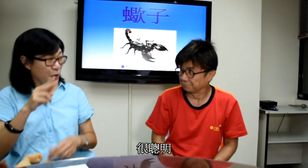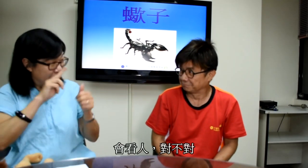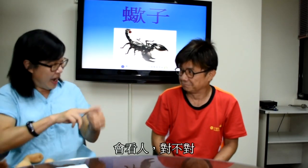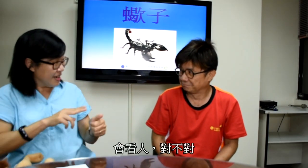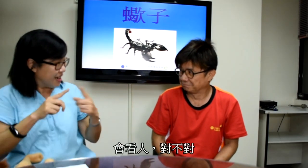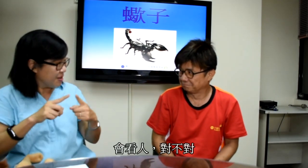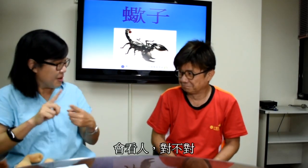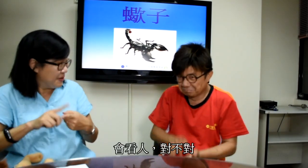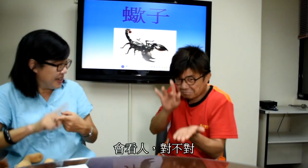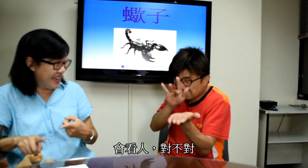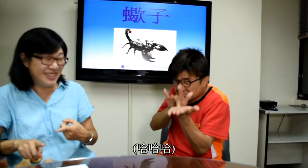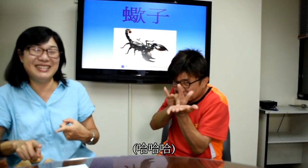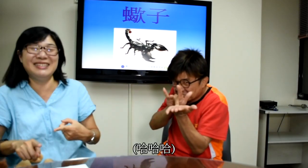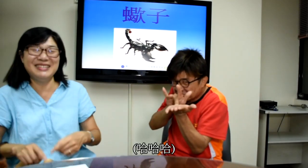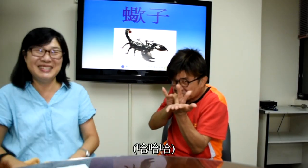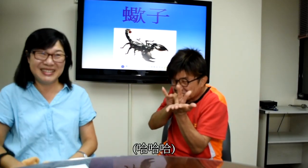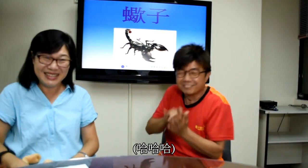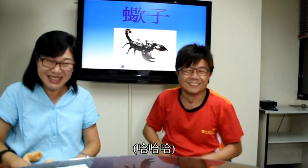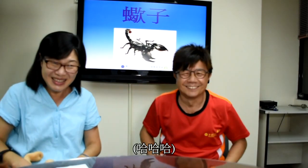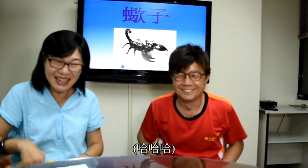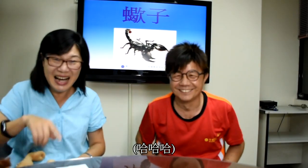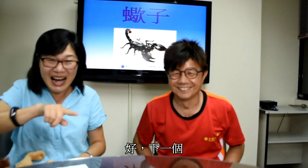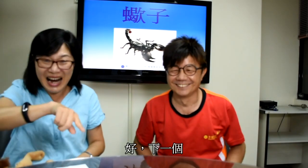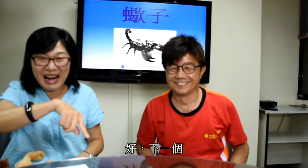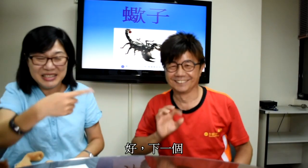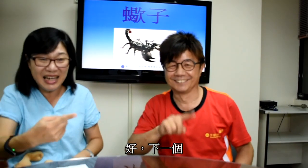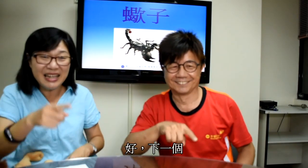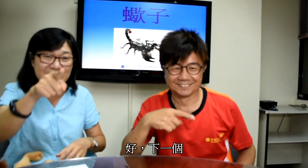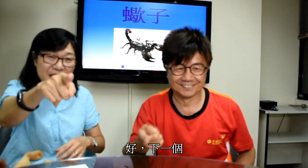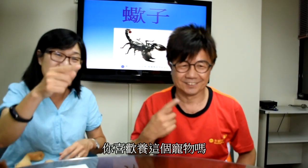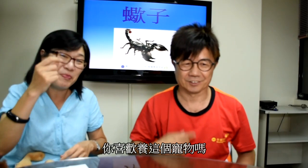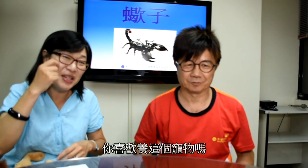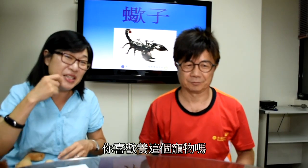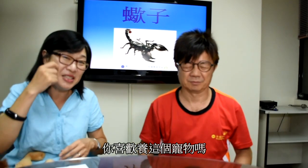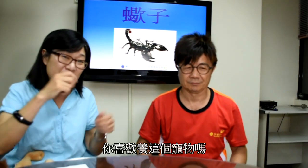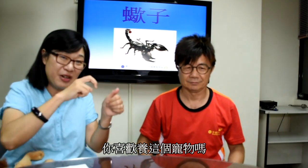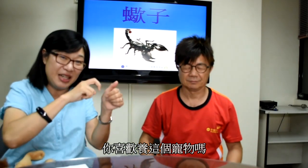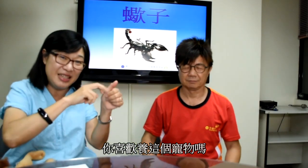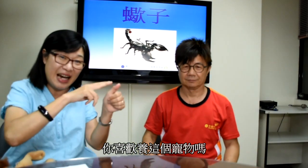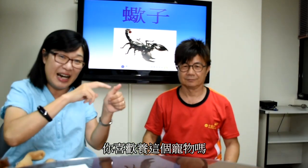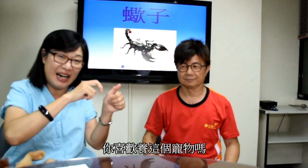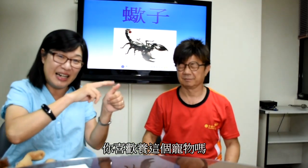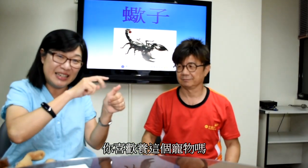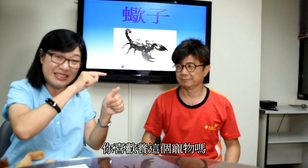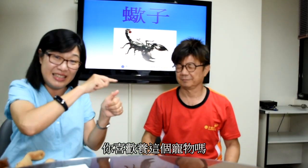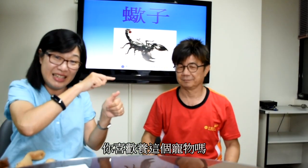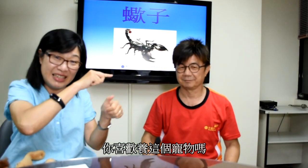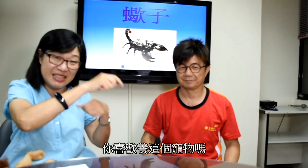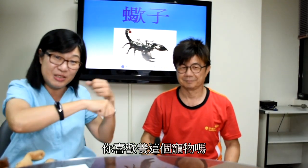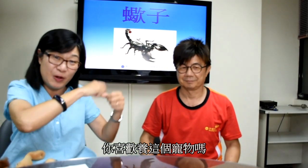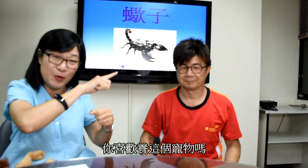害人，对不对？好，下一个，你喜欢养这个宠物